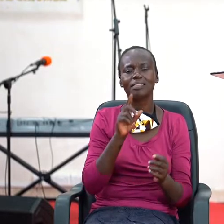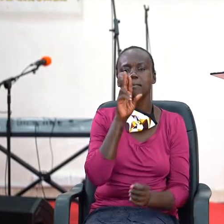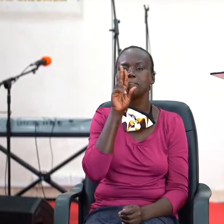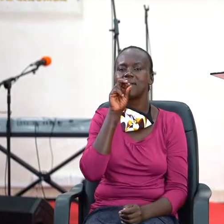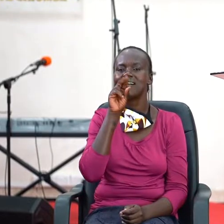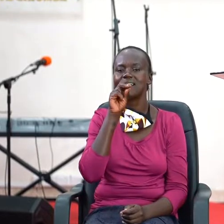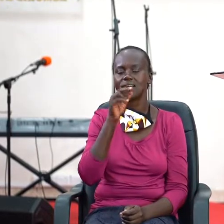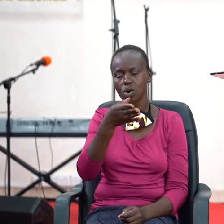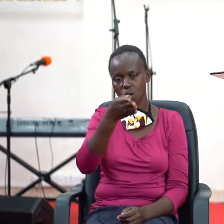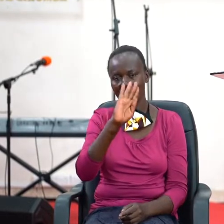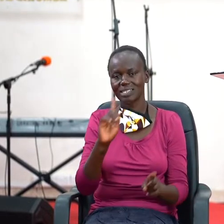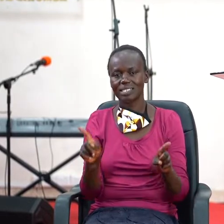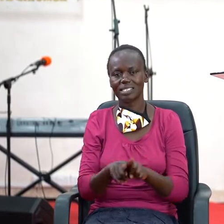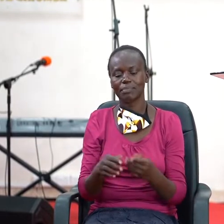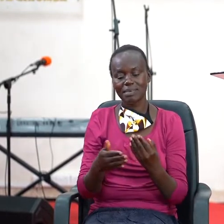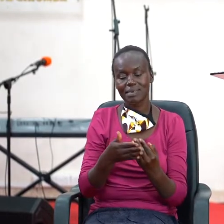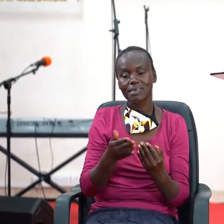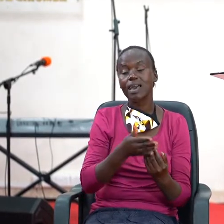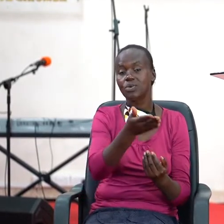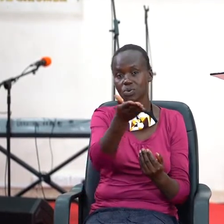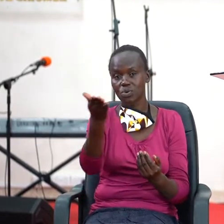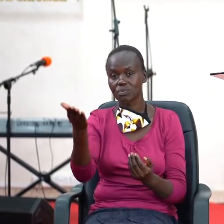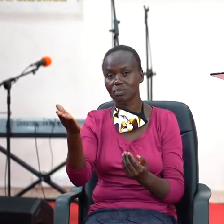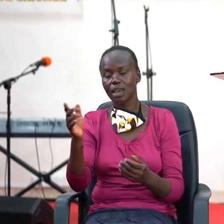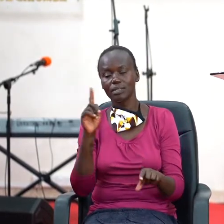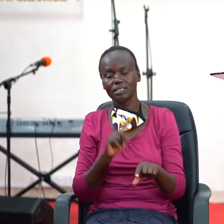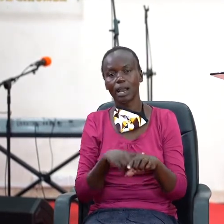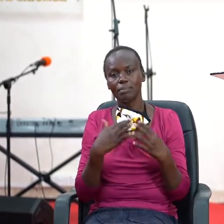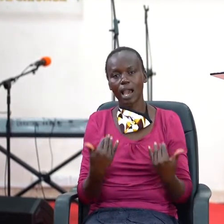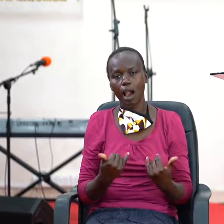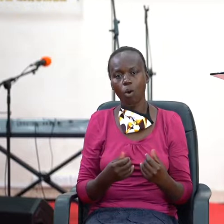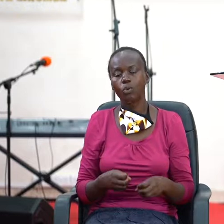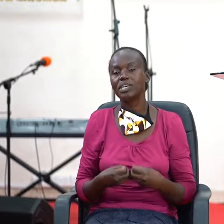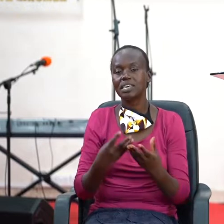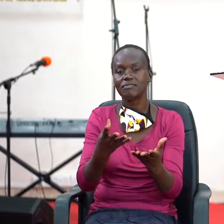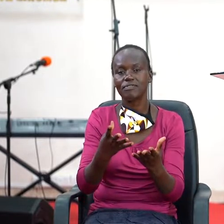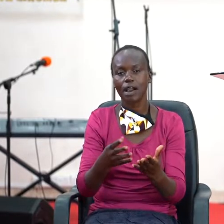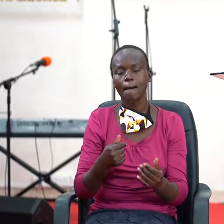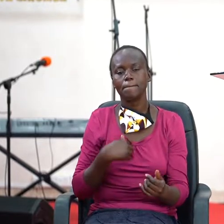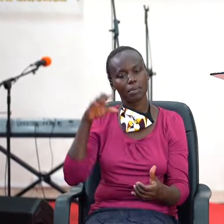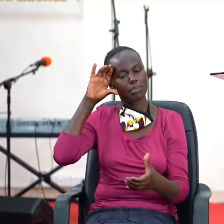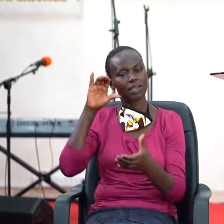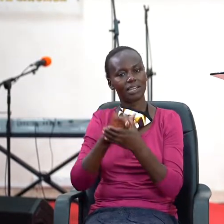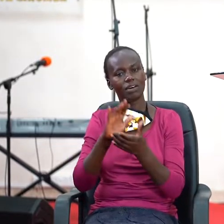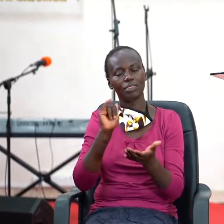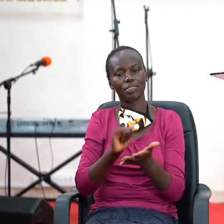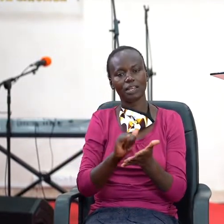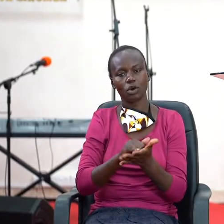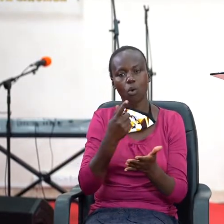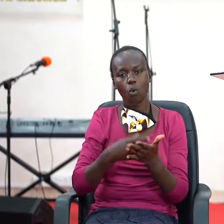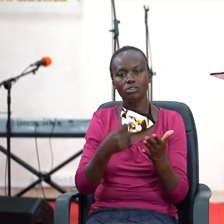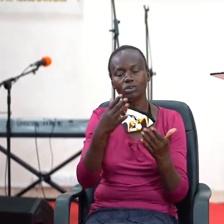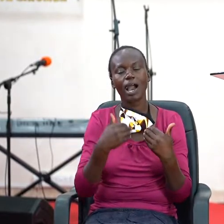Mungu atakushughulikia. Kwa hivyo hata wakati huu tunapoenda kutoa, ninaamini kwamba kila ambacho kiko mikononi